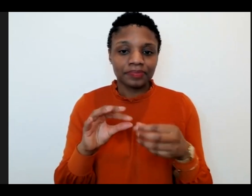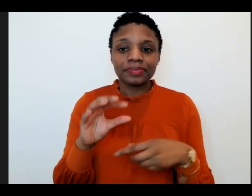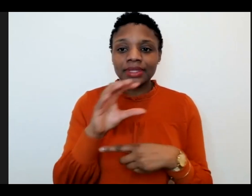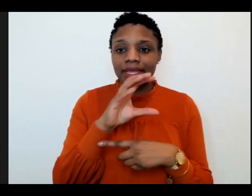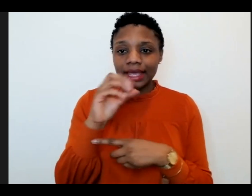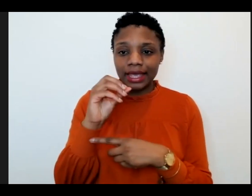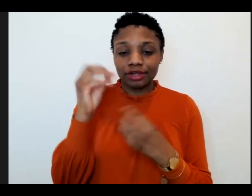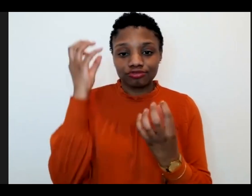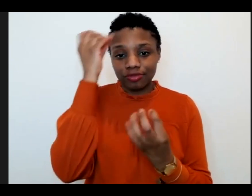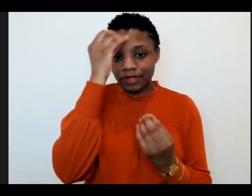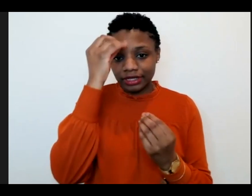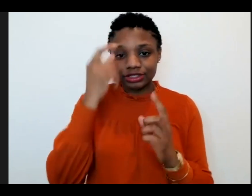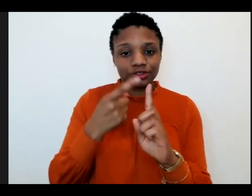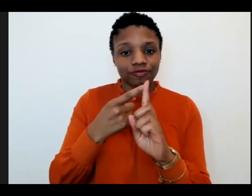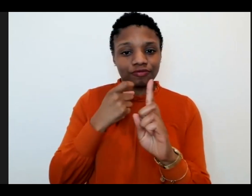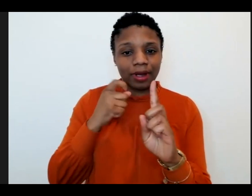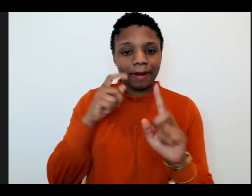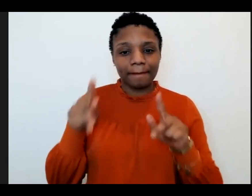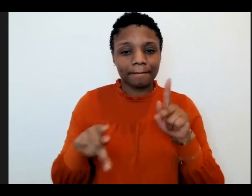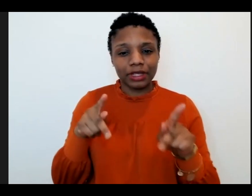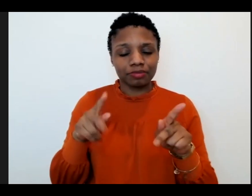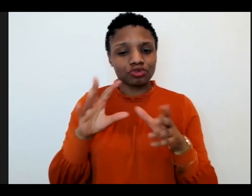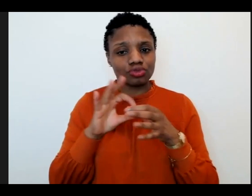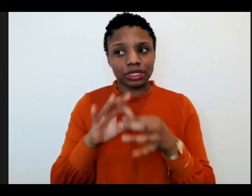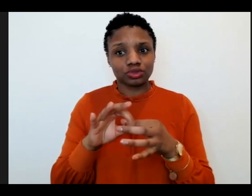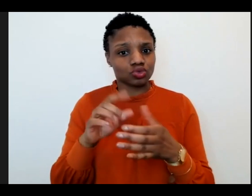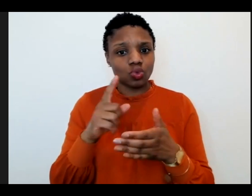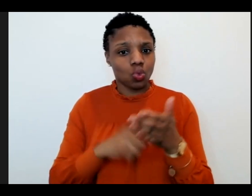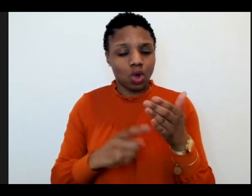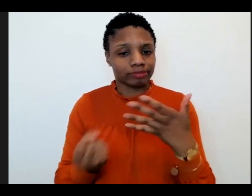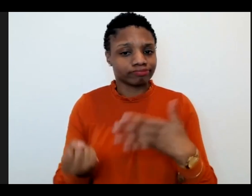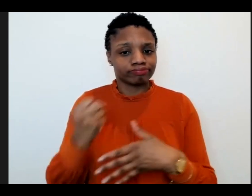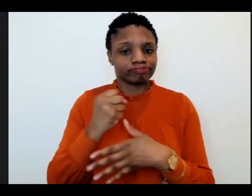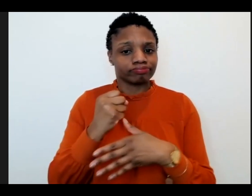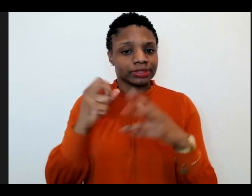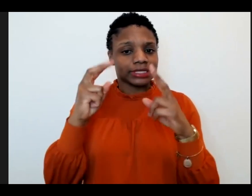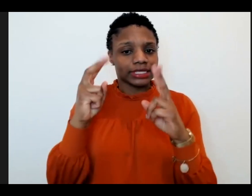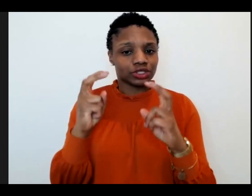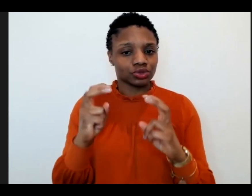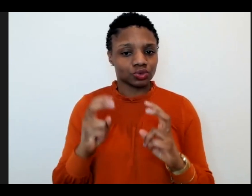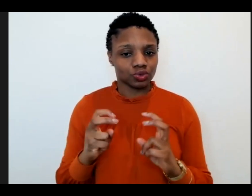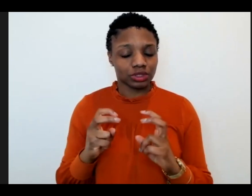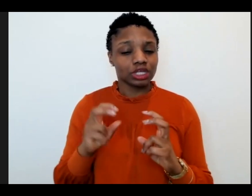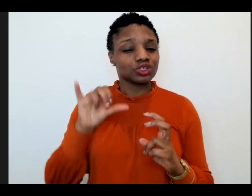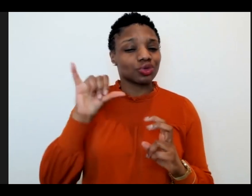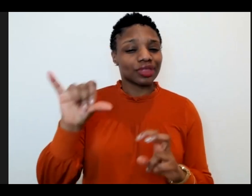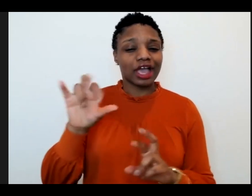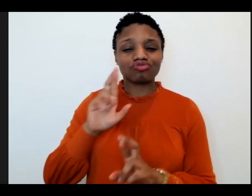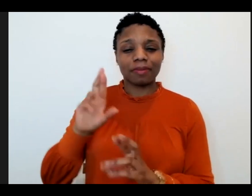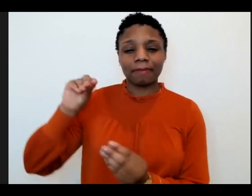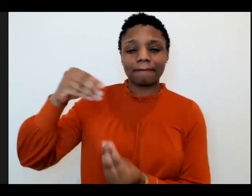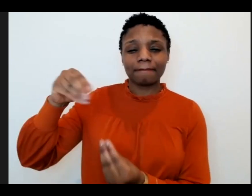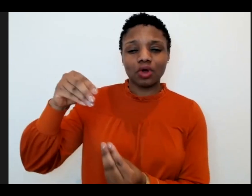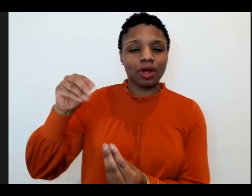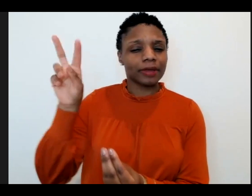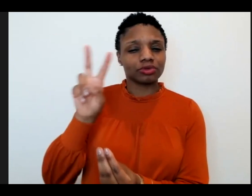o robusto de donde preguntaba e cuál es eran los